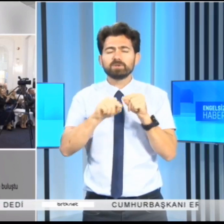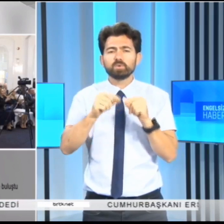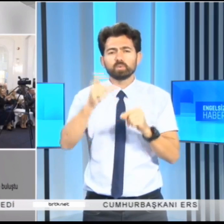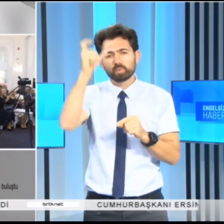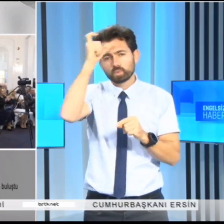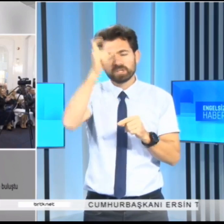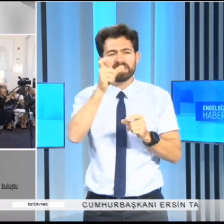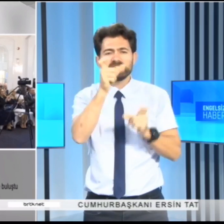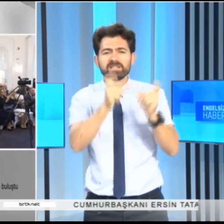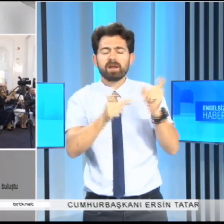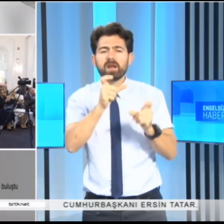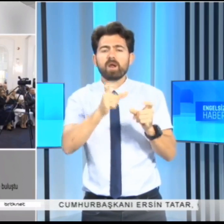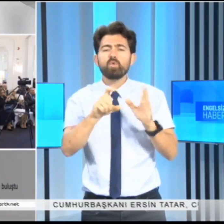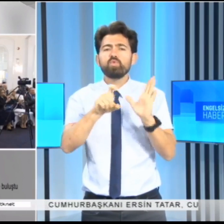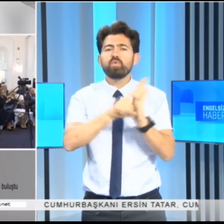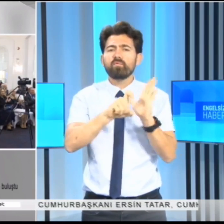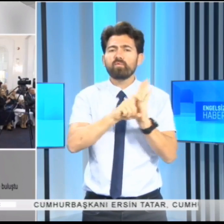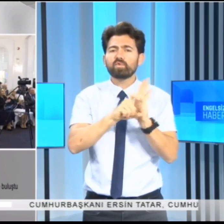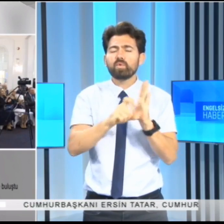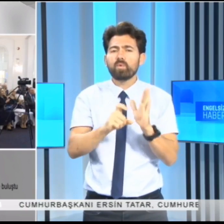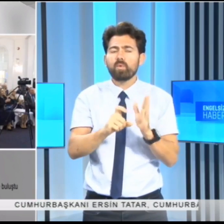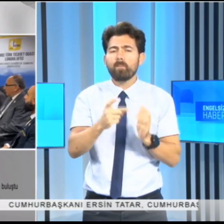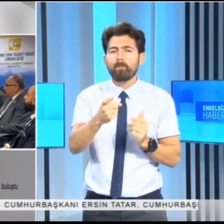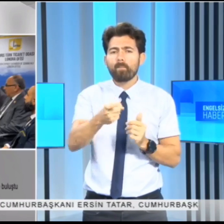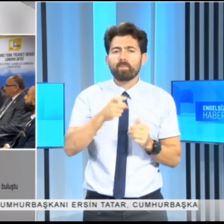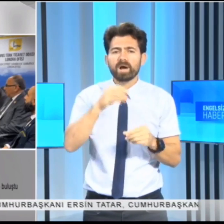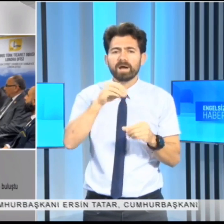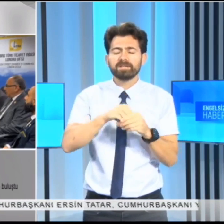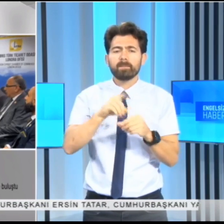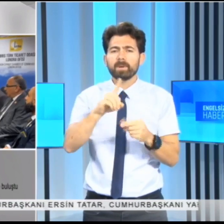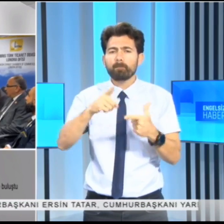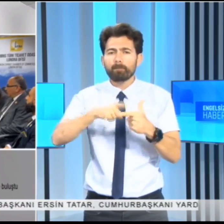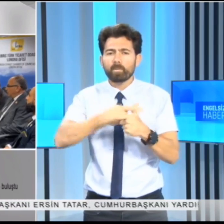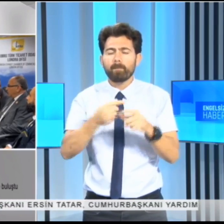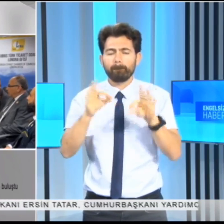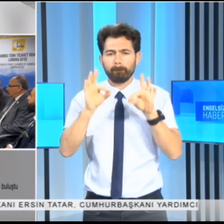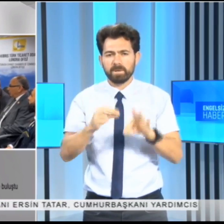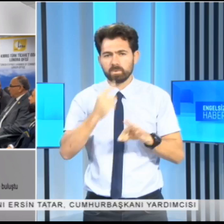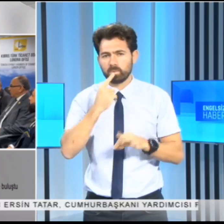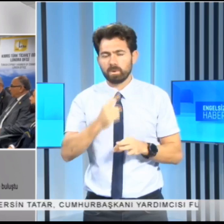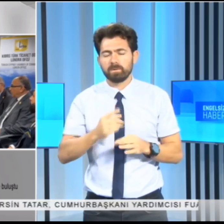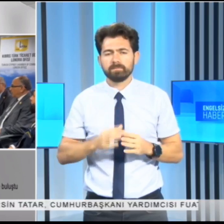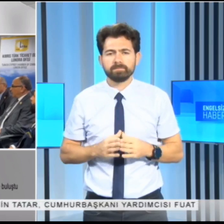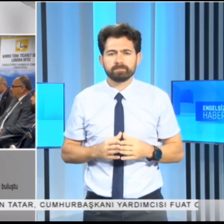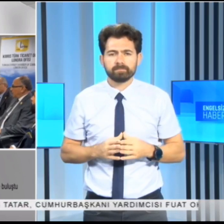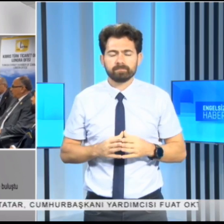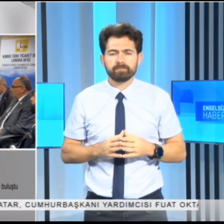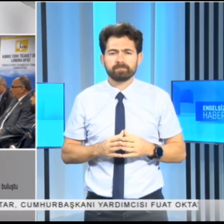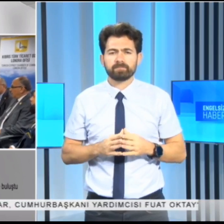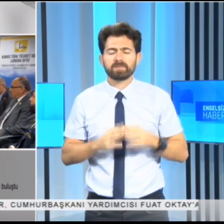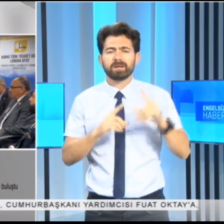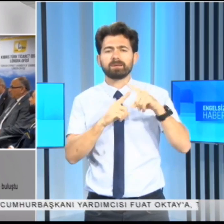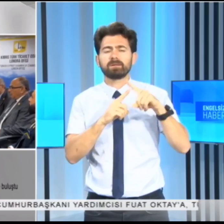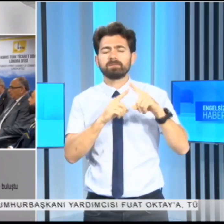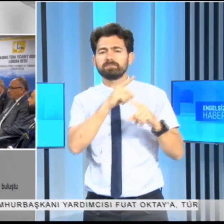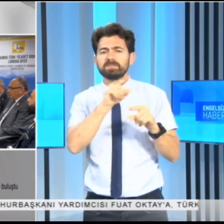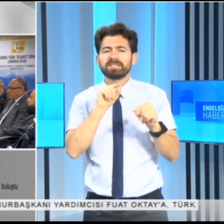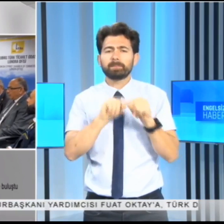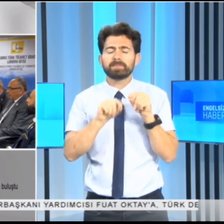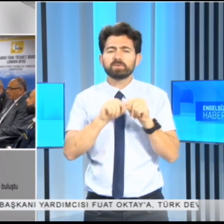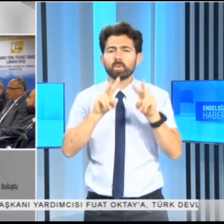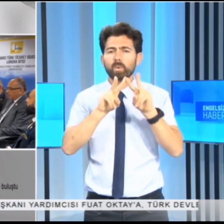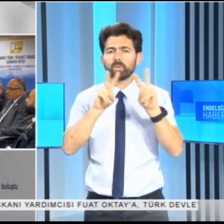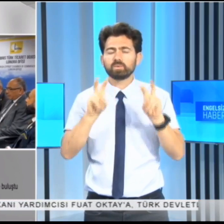Türklerin nüfusunu belirlemek amacıyla bir proje başlattıklarını açıkladı Tatar